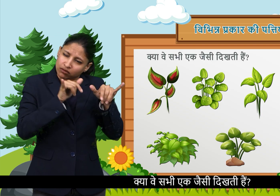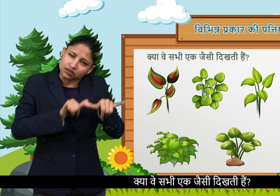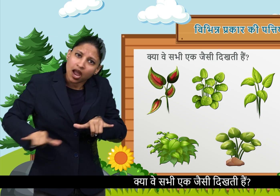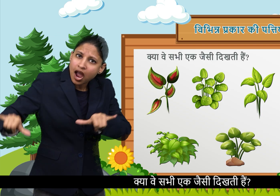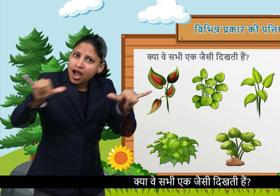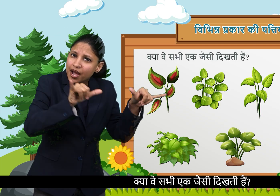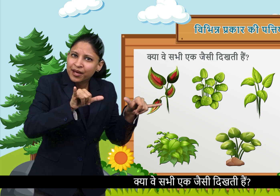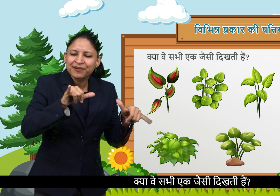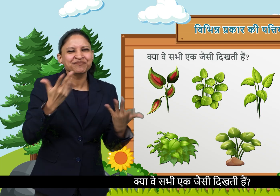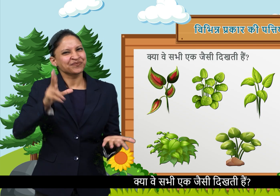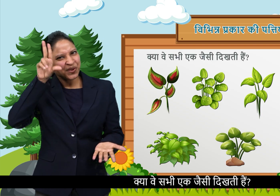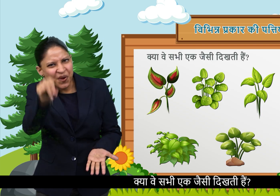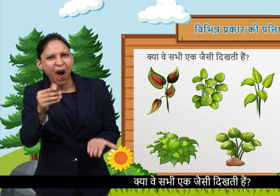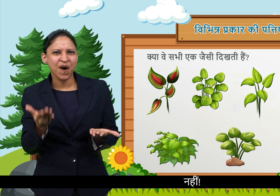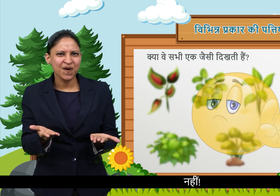हैं?